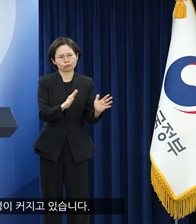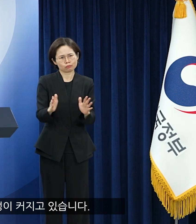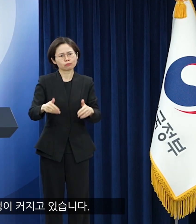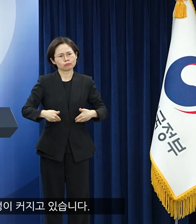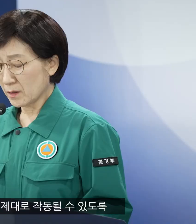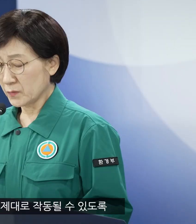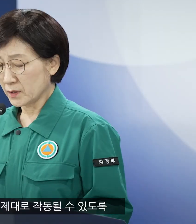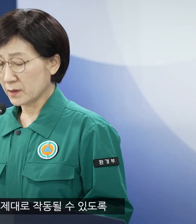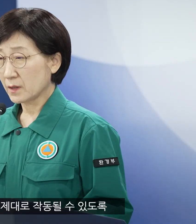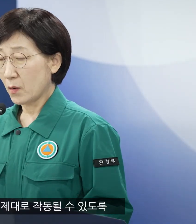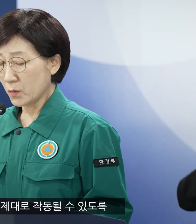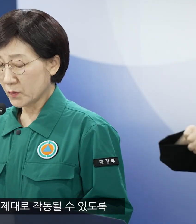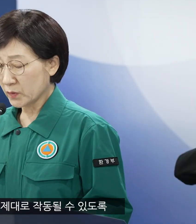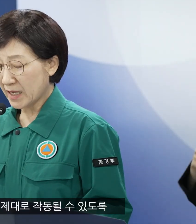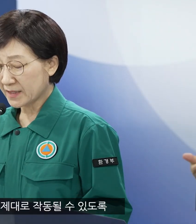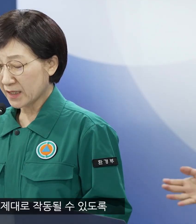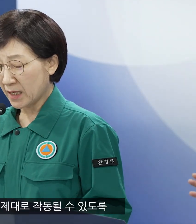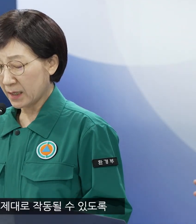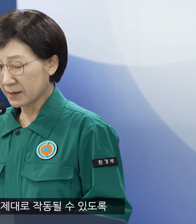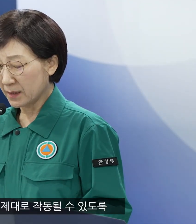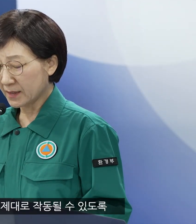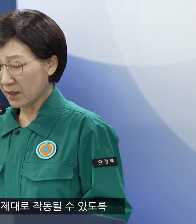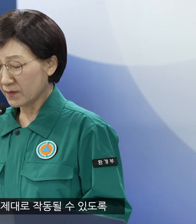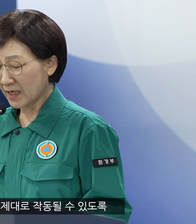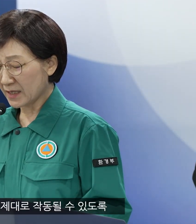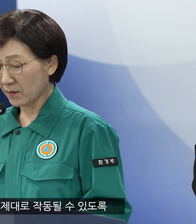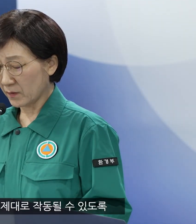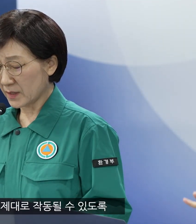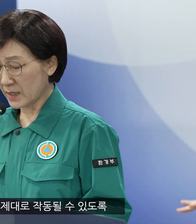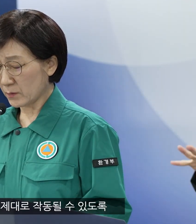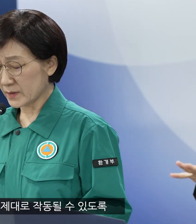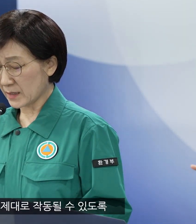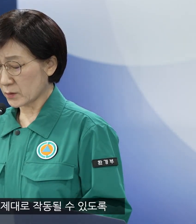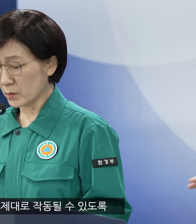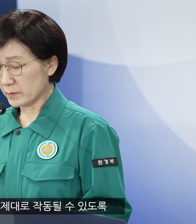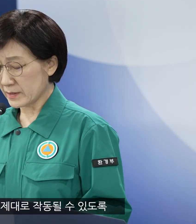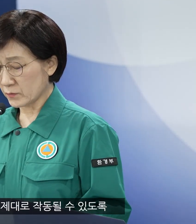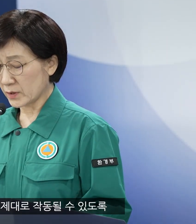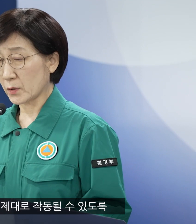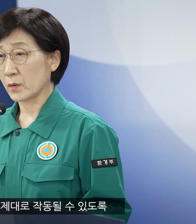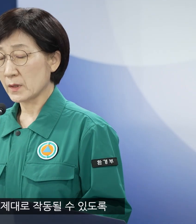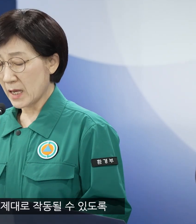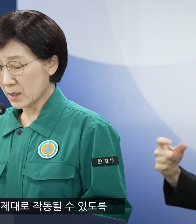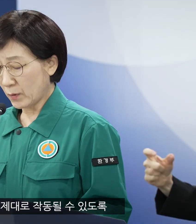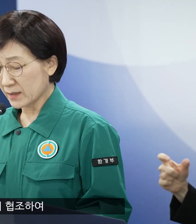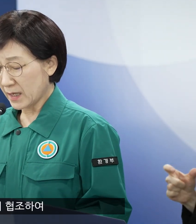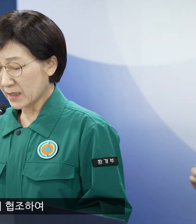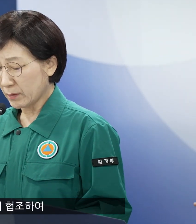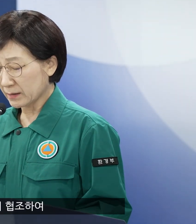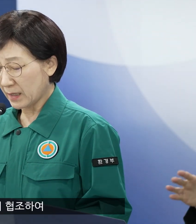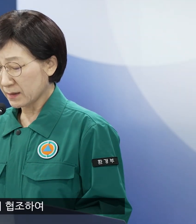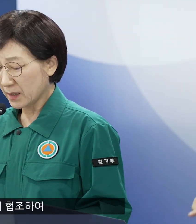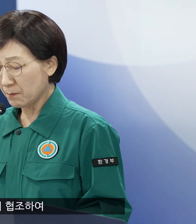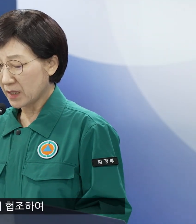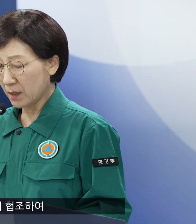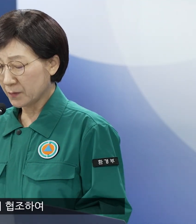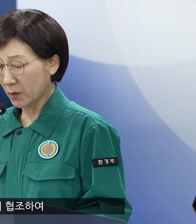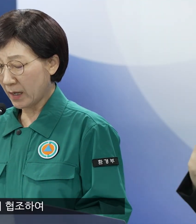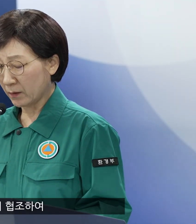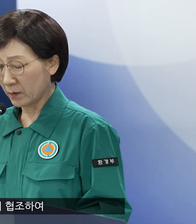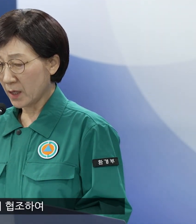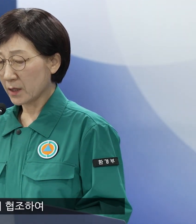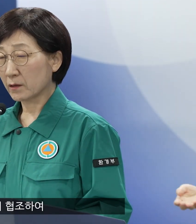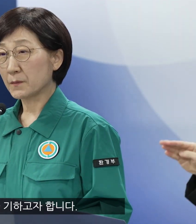있습니다. 환경부는 홍수 대책이 실제 현장에서 제대로 작동될 수 있도록 관계 기관 간